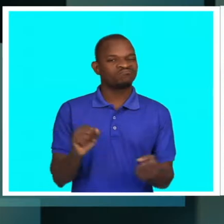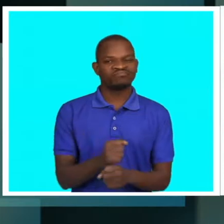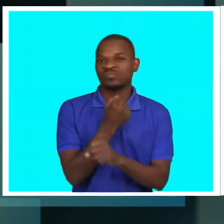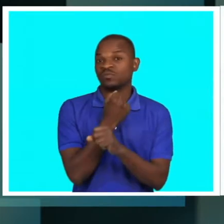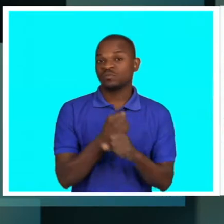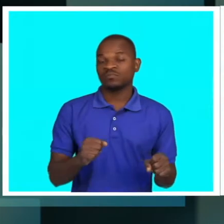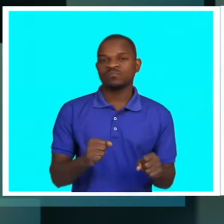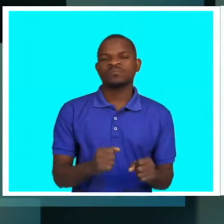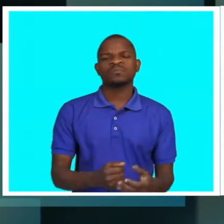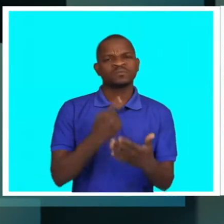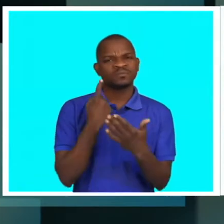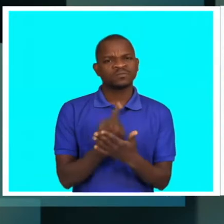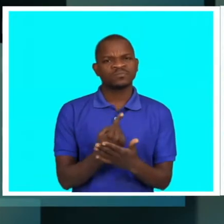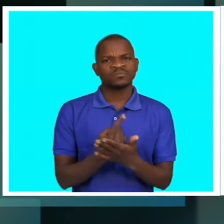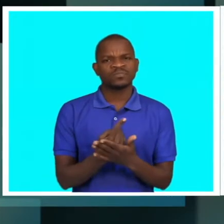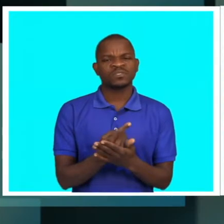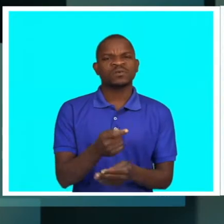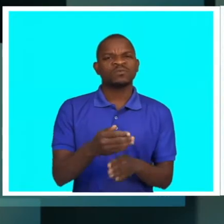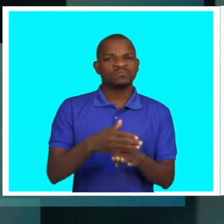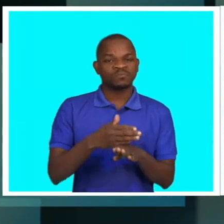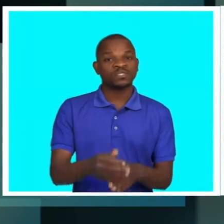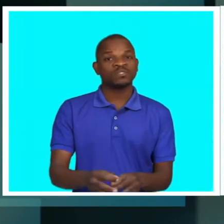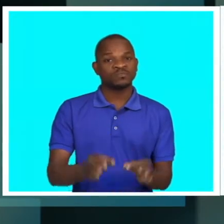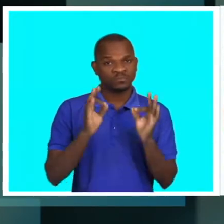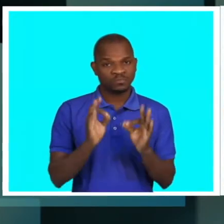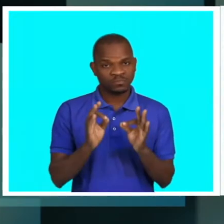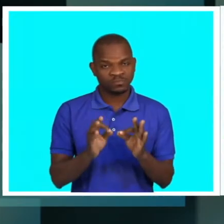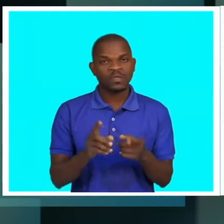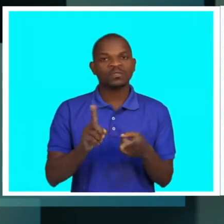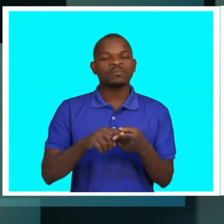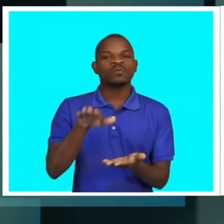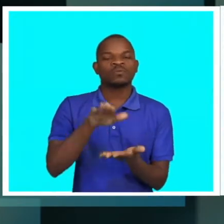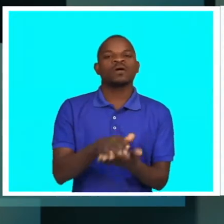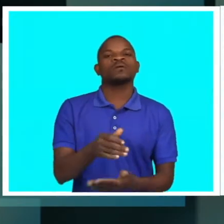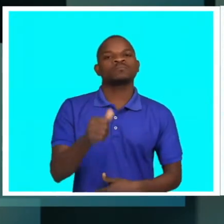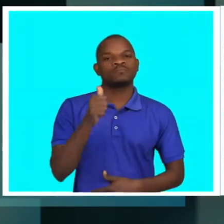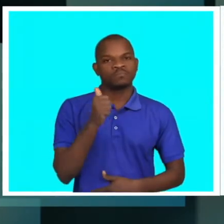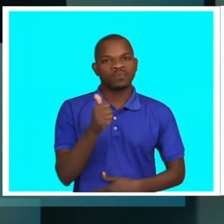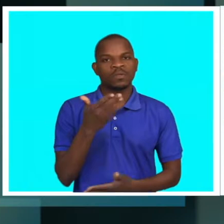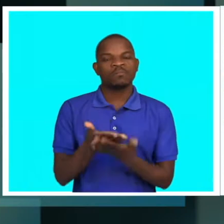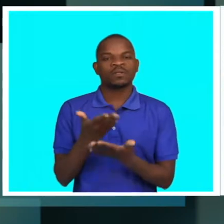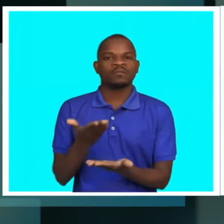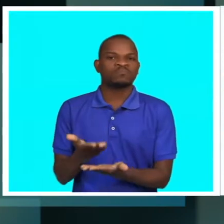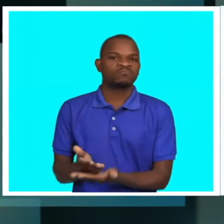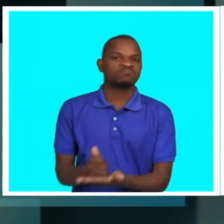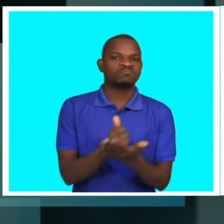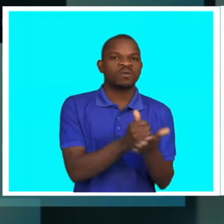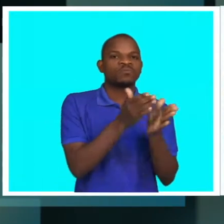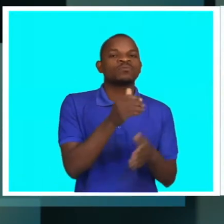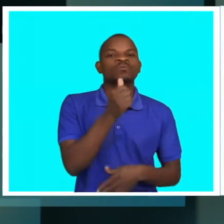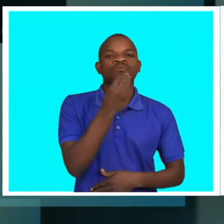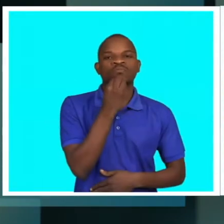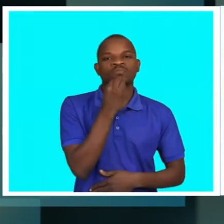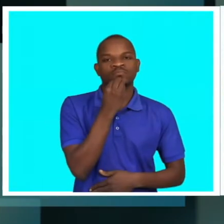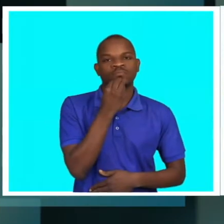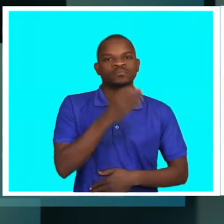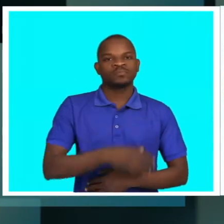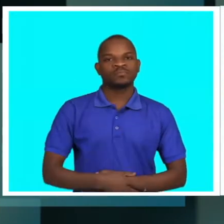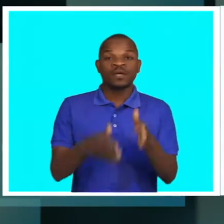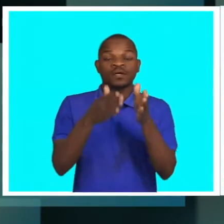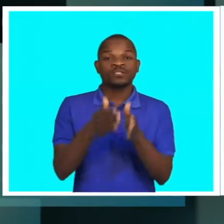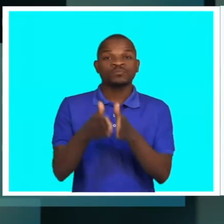Não pode ser assim. Tem que ser peixe de certo, ir pescar em um lugar certo para poder as pessoas